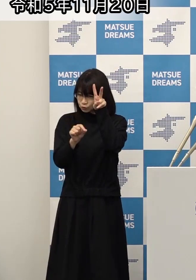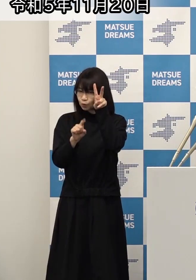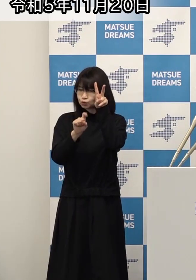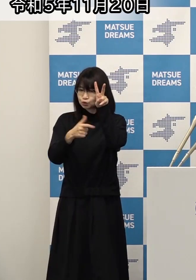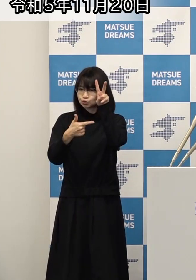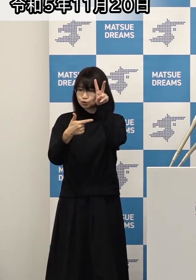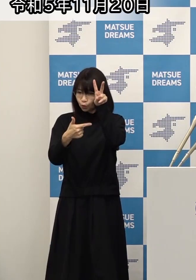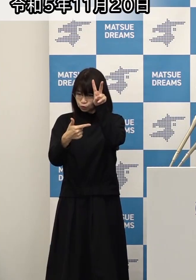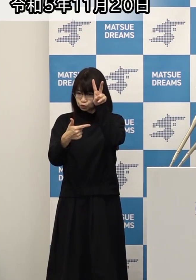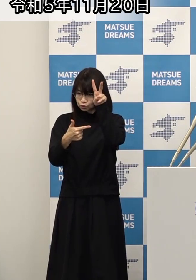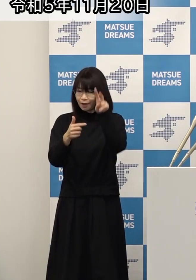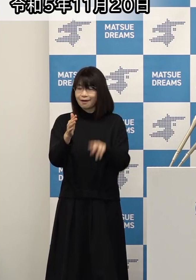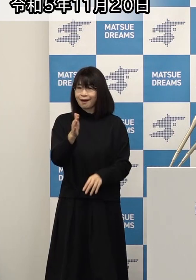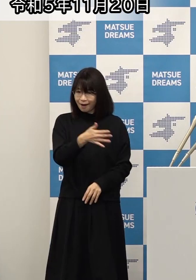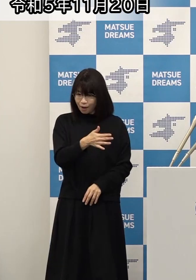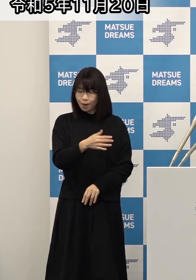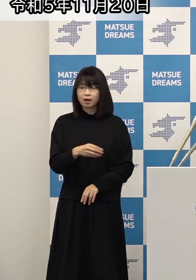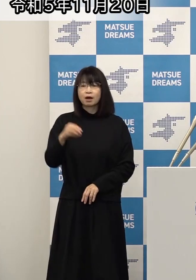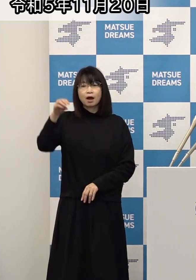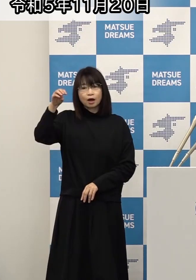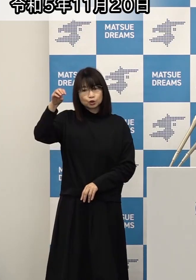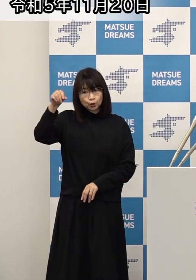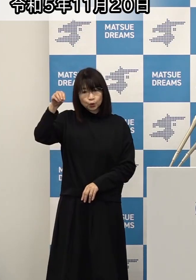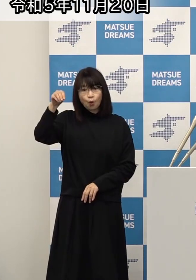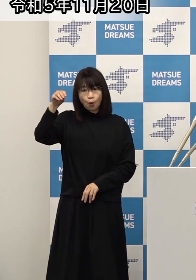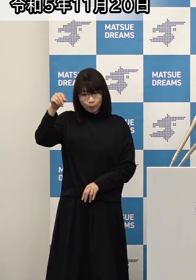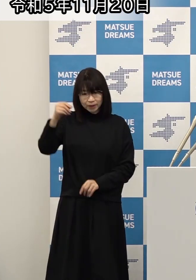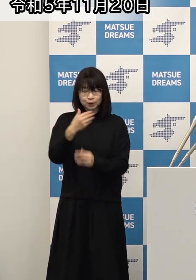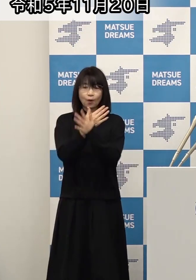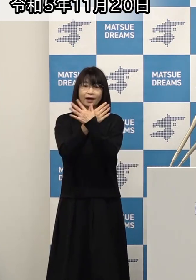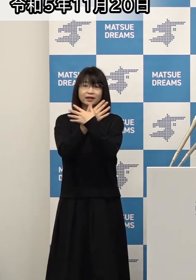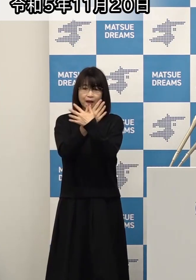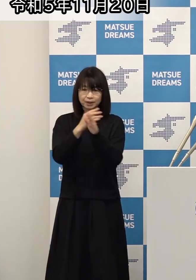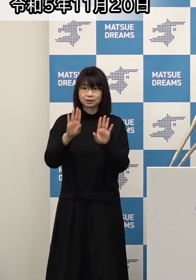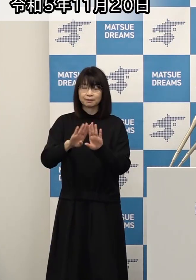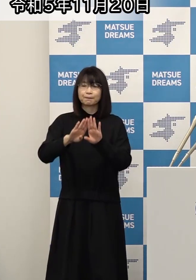ですね、土曜日と祝日に開設をさ